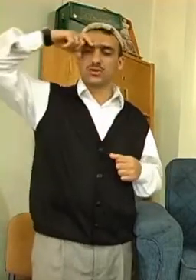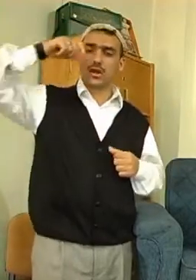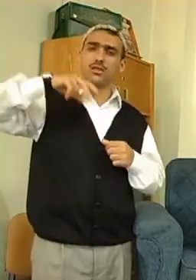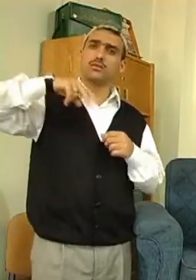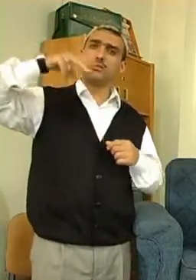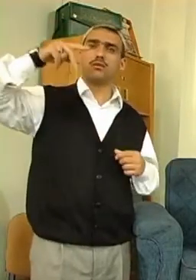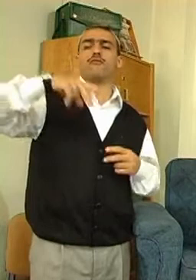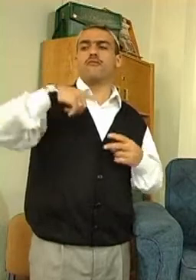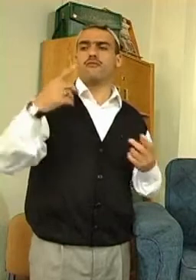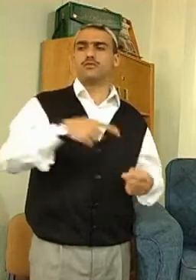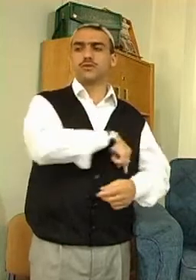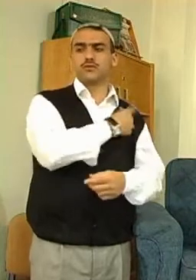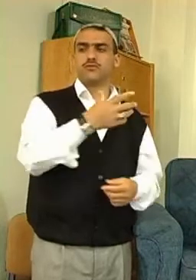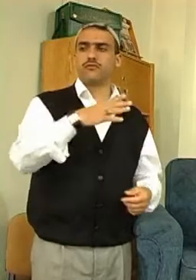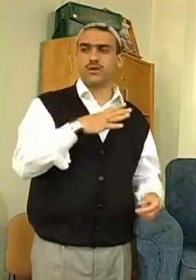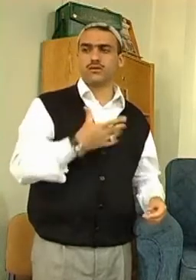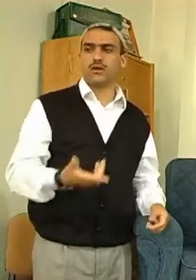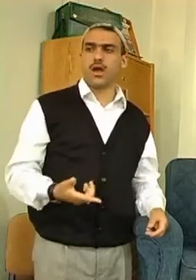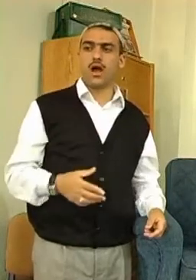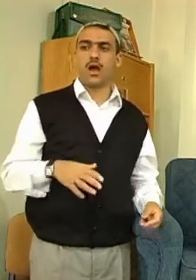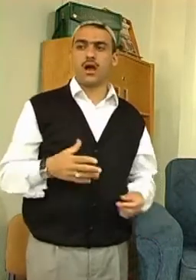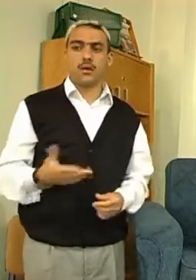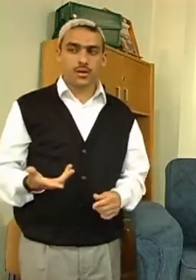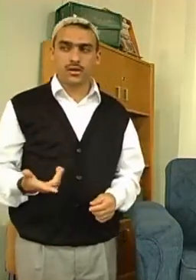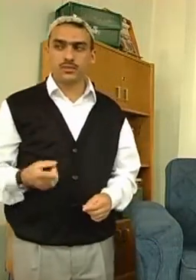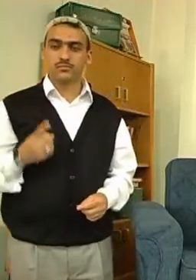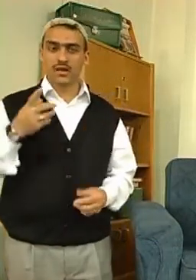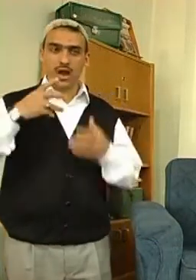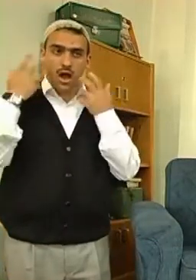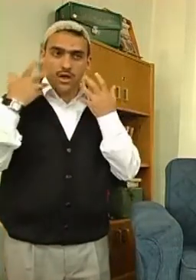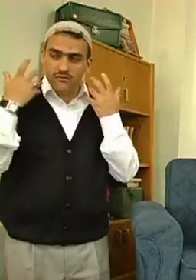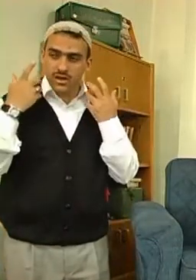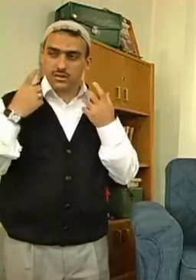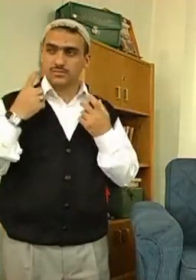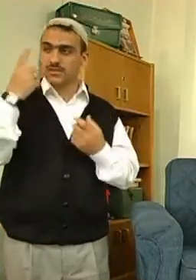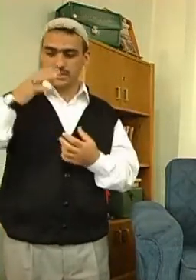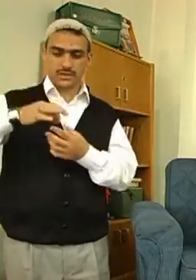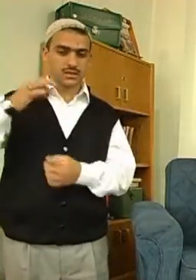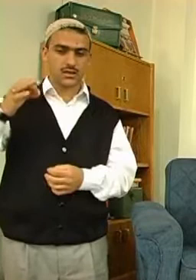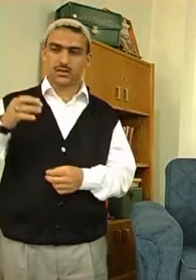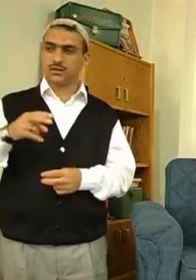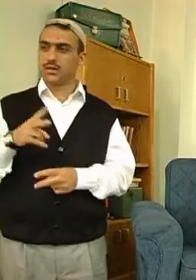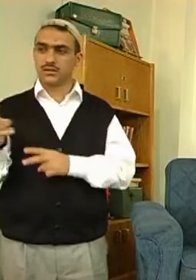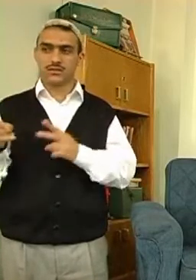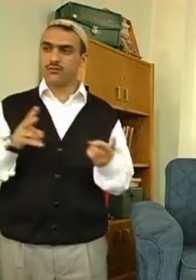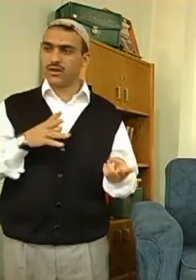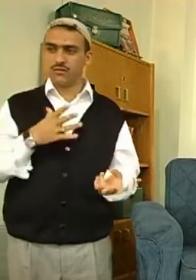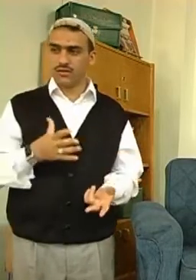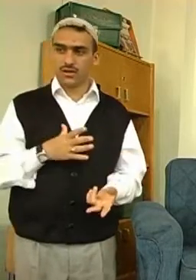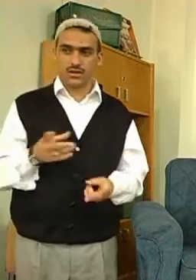hayvan bir hayvandan kaç kat kıymetli olur? 2 kat, 3 kat, 5 kat, haydi olsun 1000 kat. İnsanlar böyle